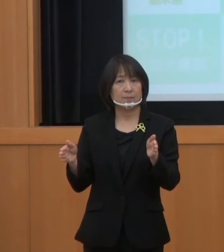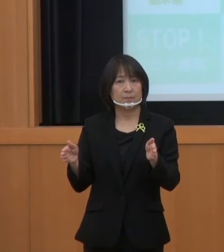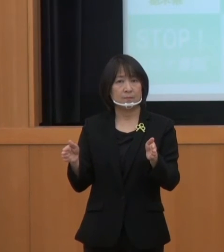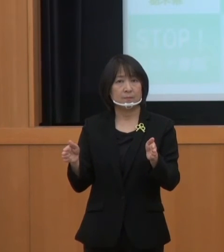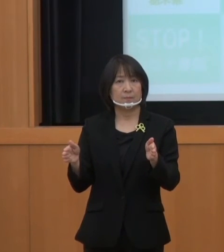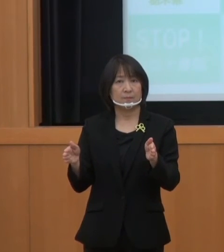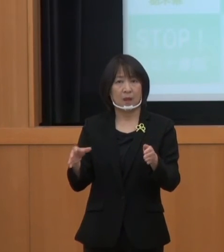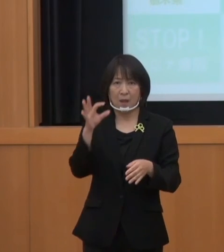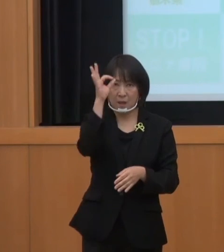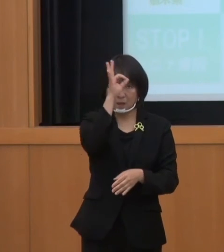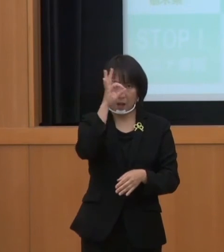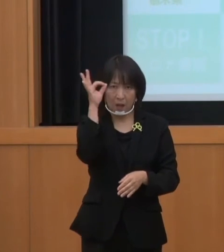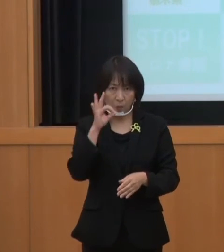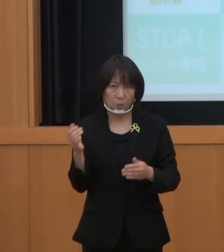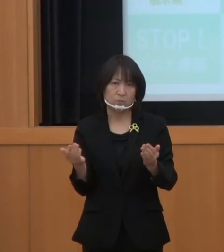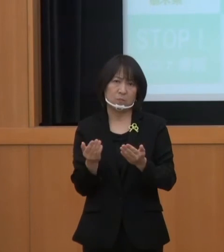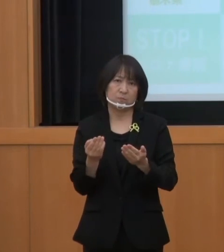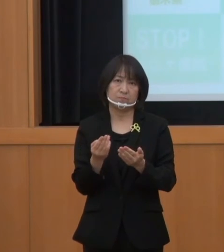観光業、